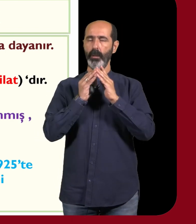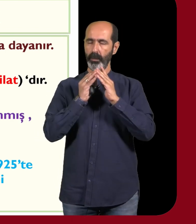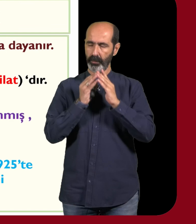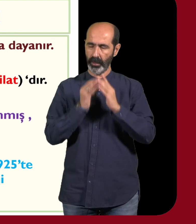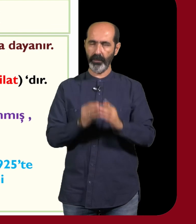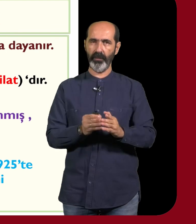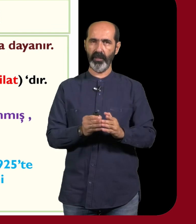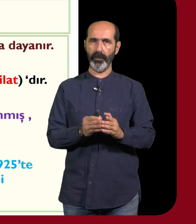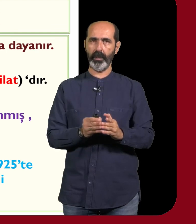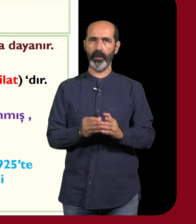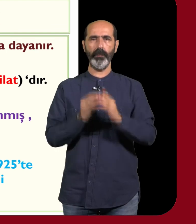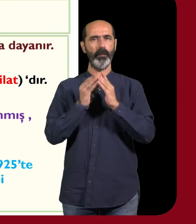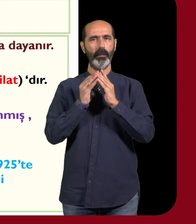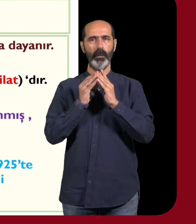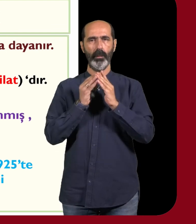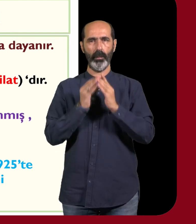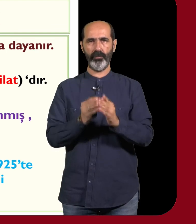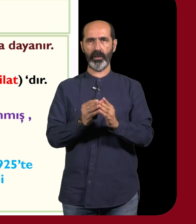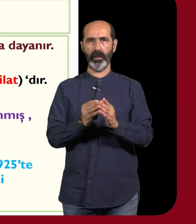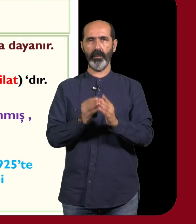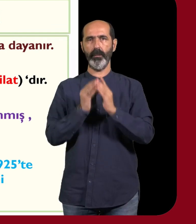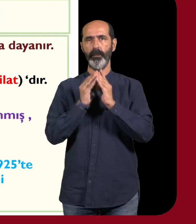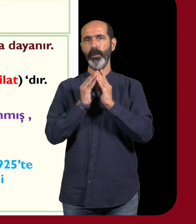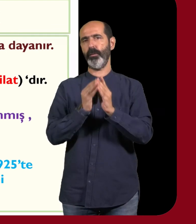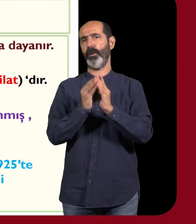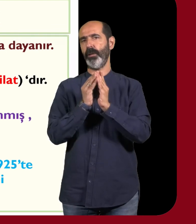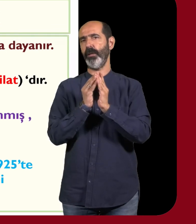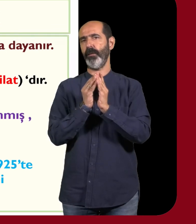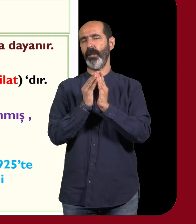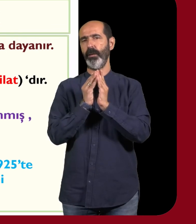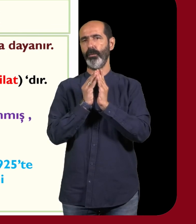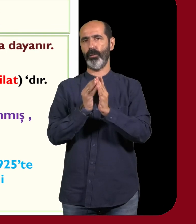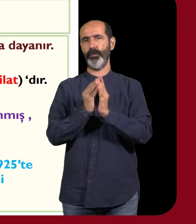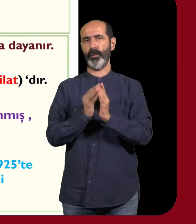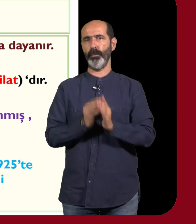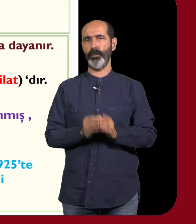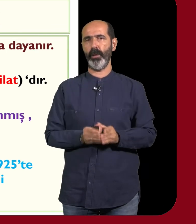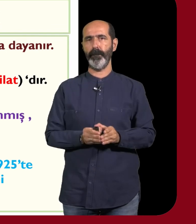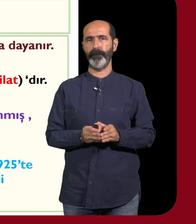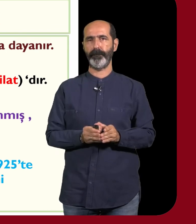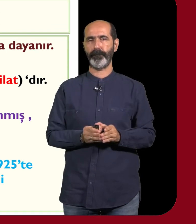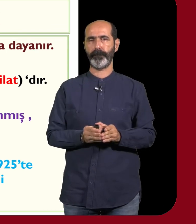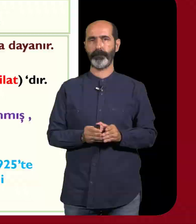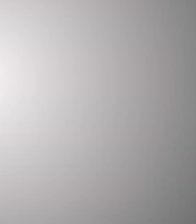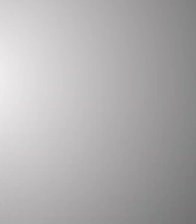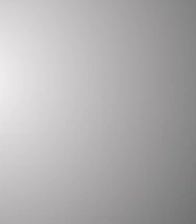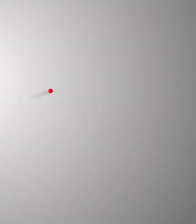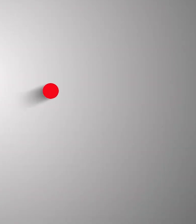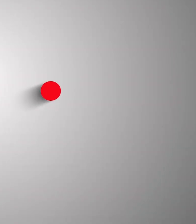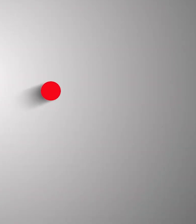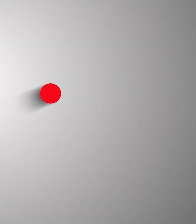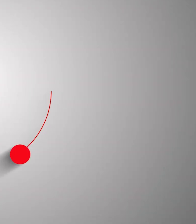Biz kendinize iyi bakın hoşça kalın Bir sonraki derste görüşmek umuduyla